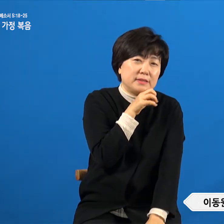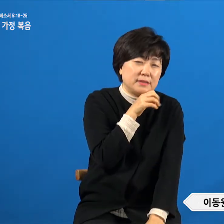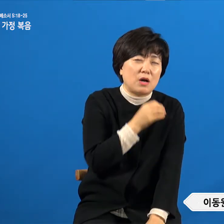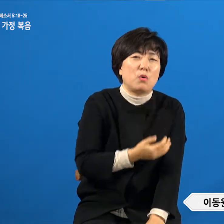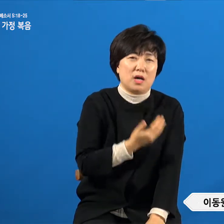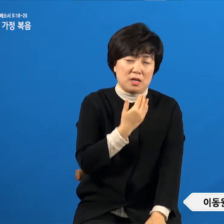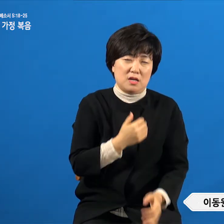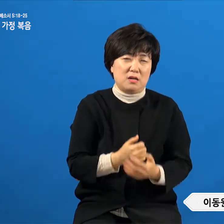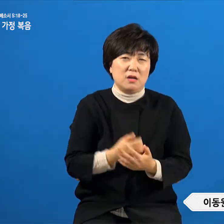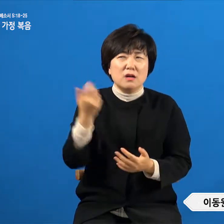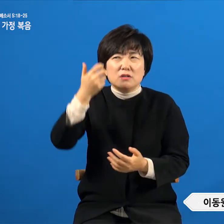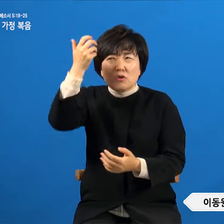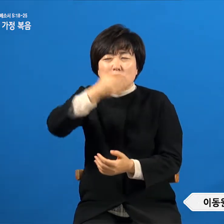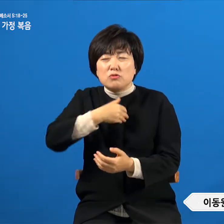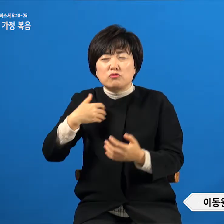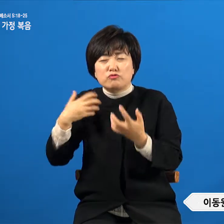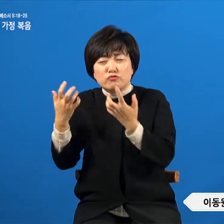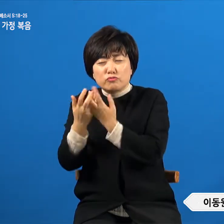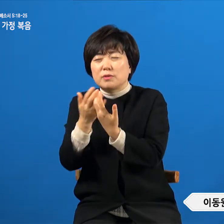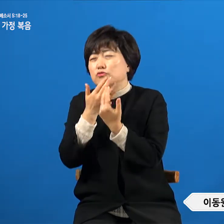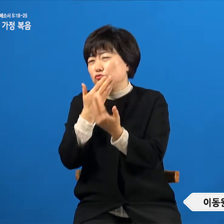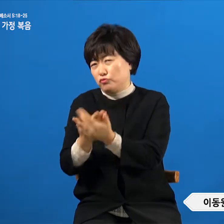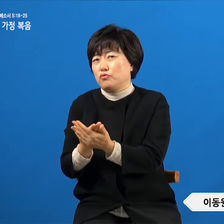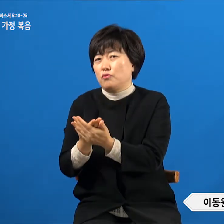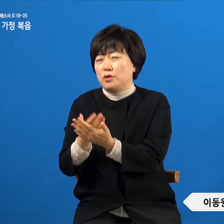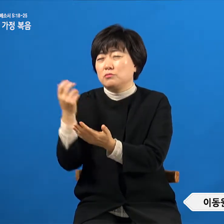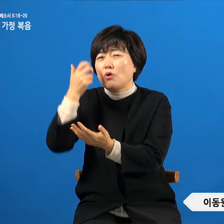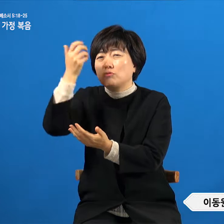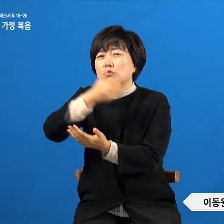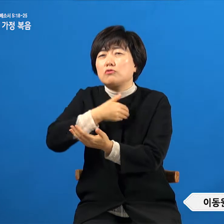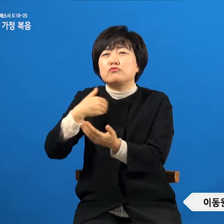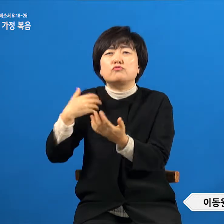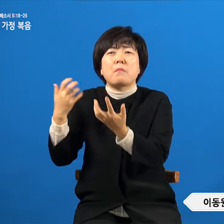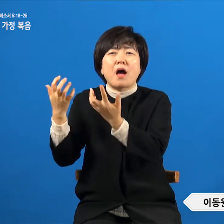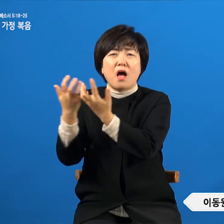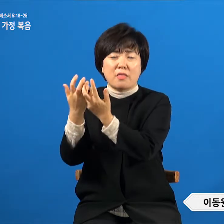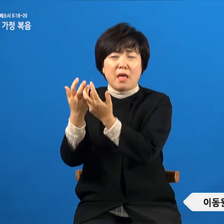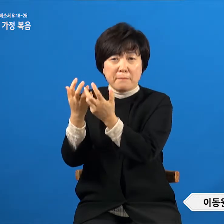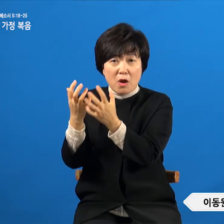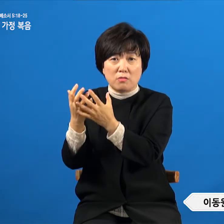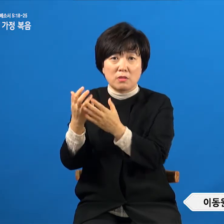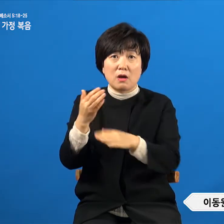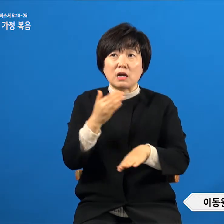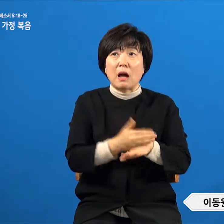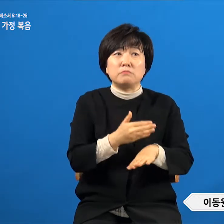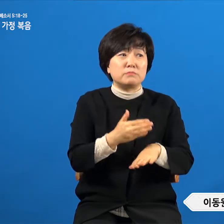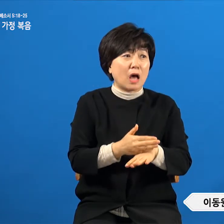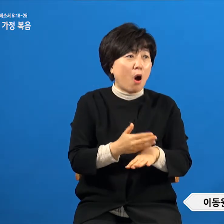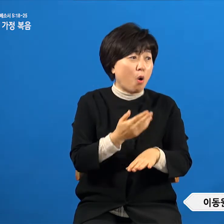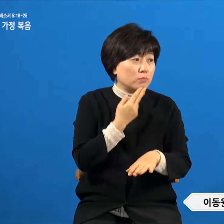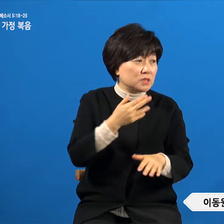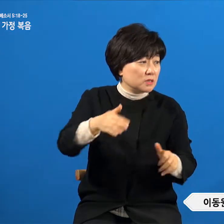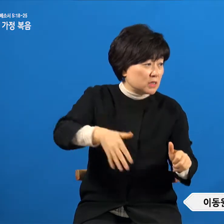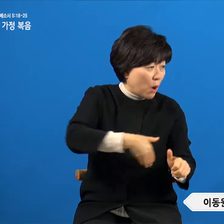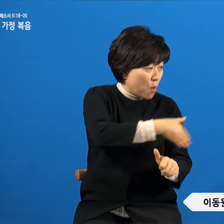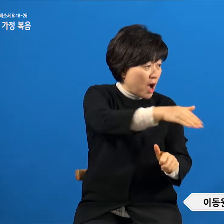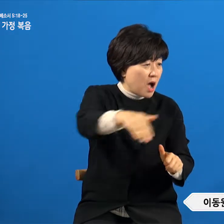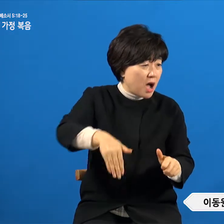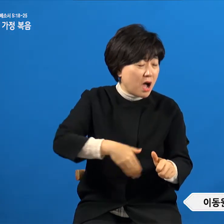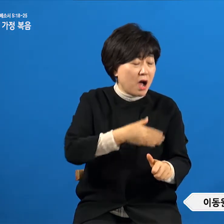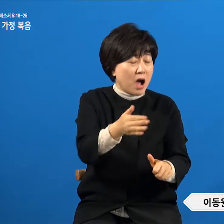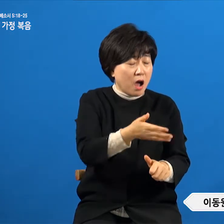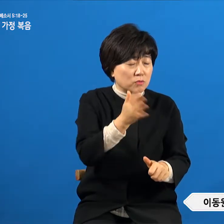나옵니다. 그래서 성령 충만이 중요해요. 성령이 충만하면 도무지 감사할 것이 없는 상황